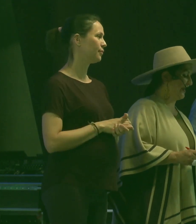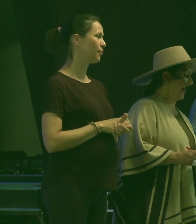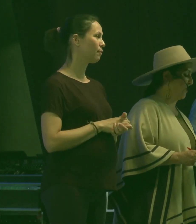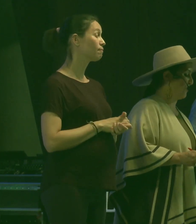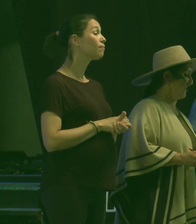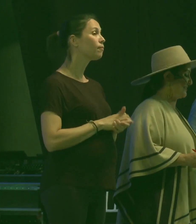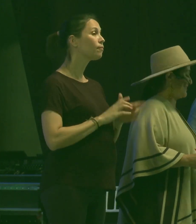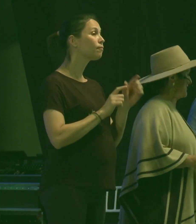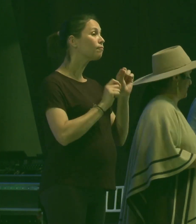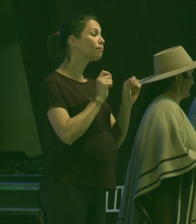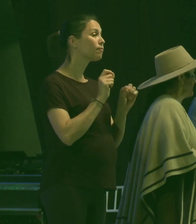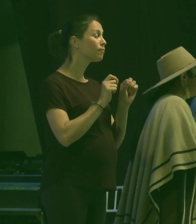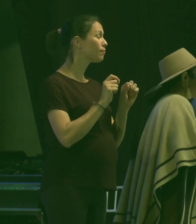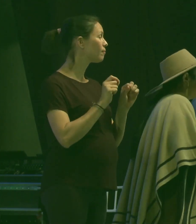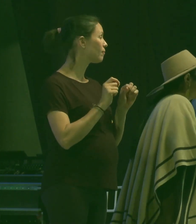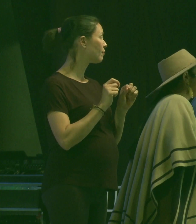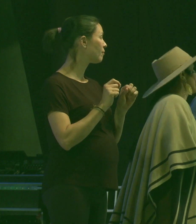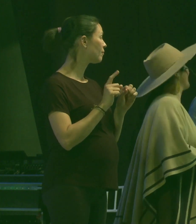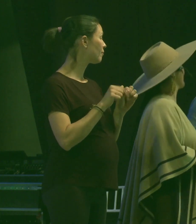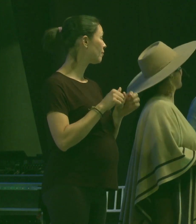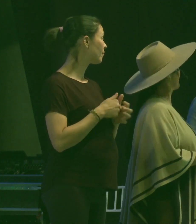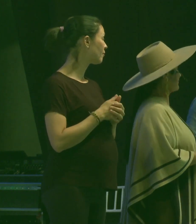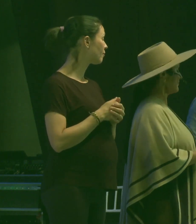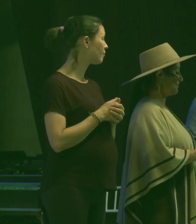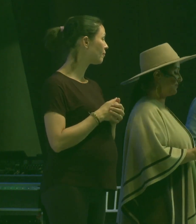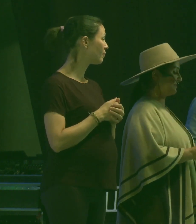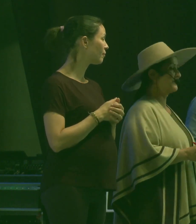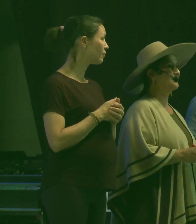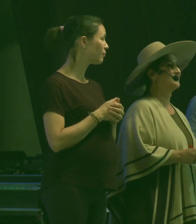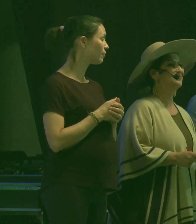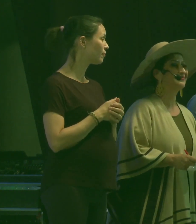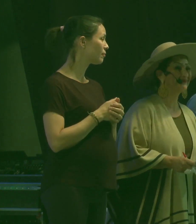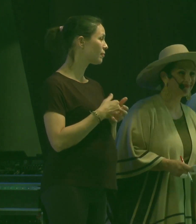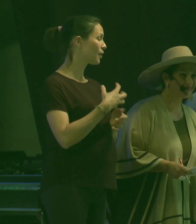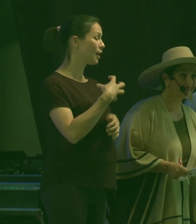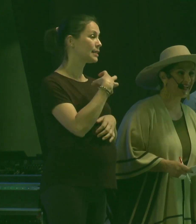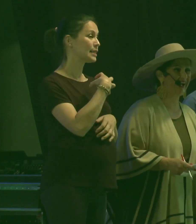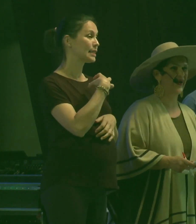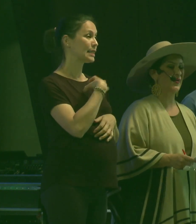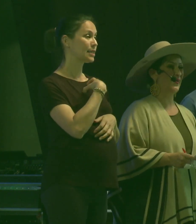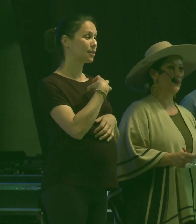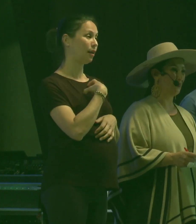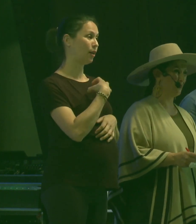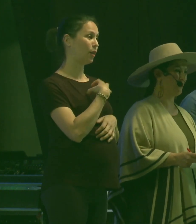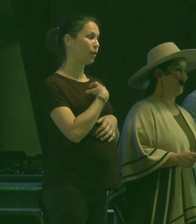coube a composição... Te Sinto Presente.